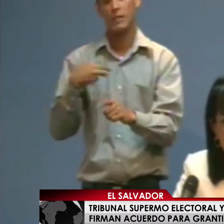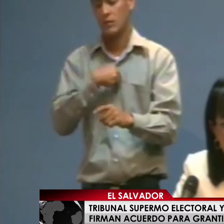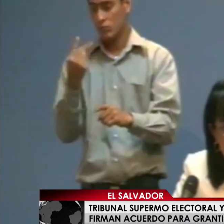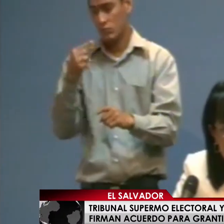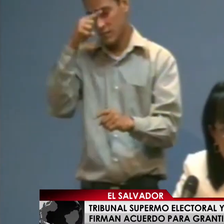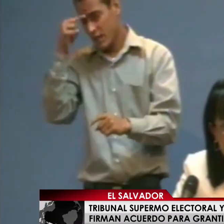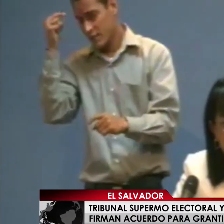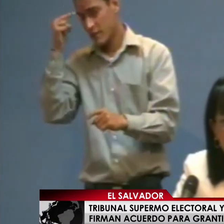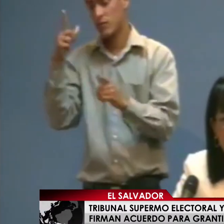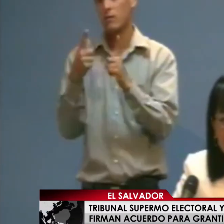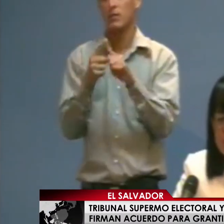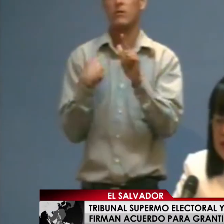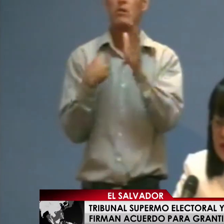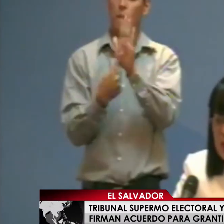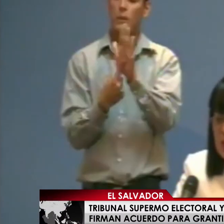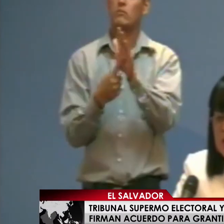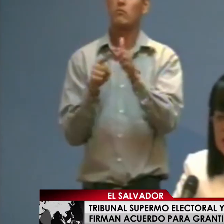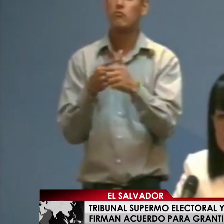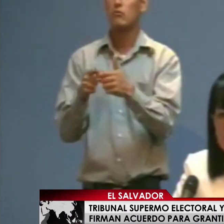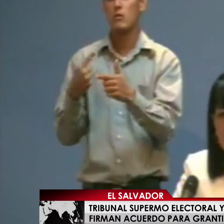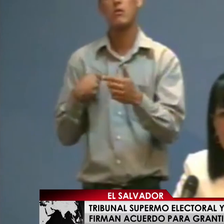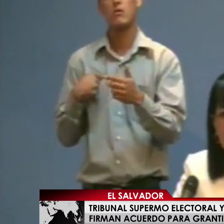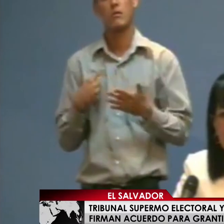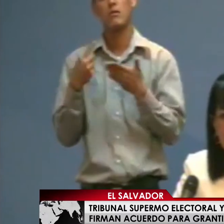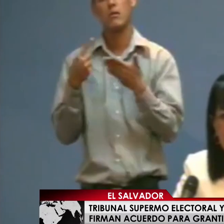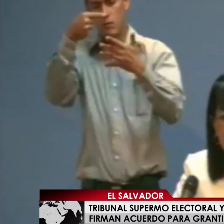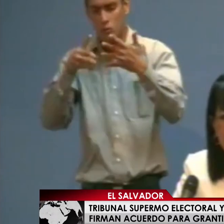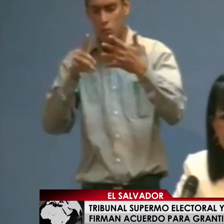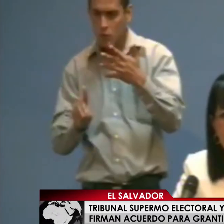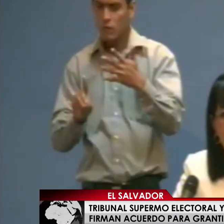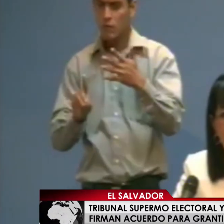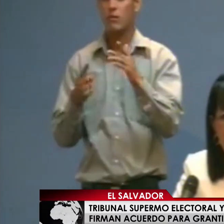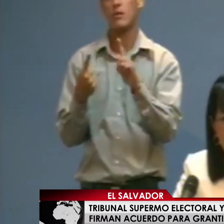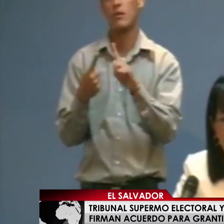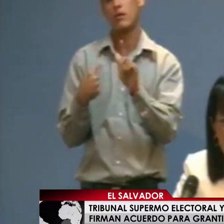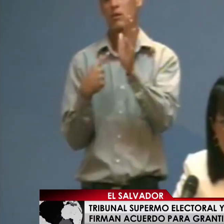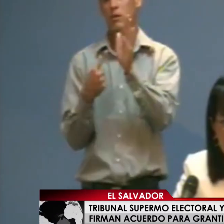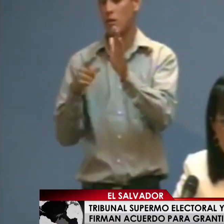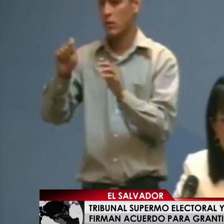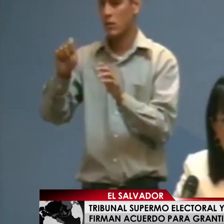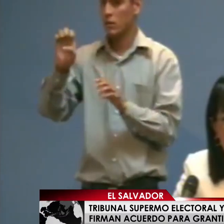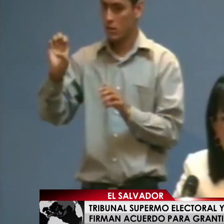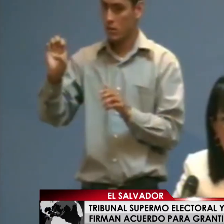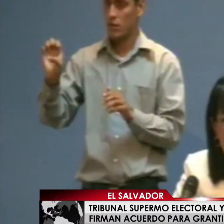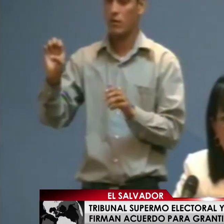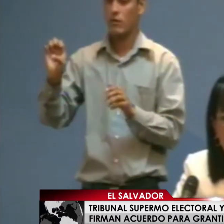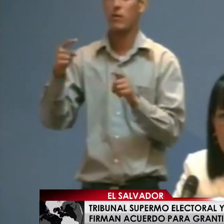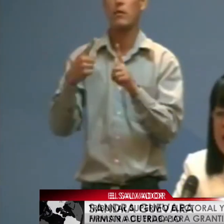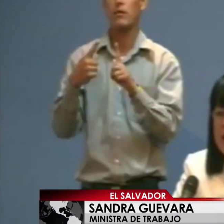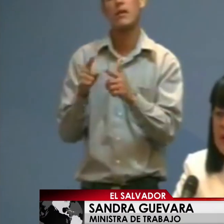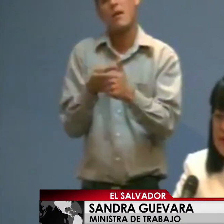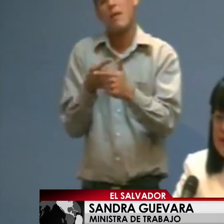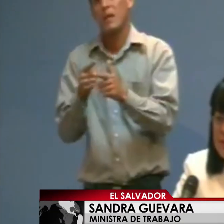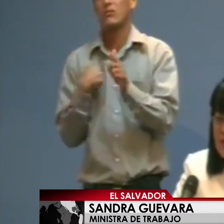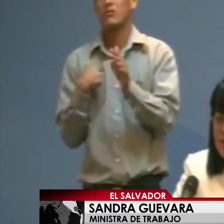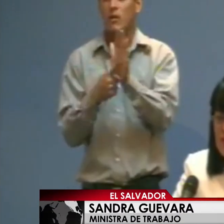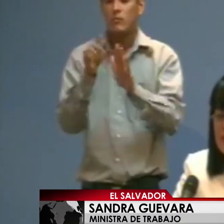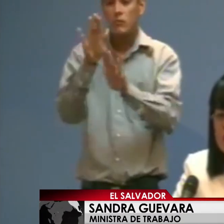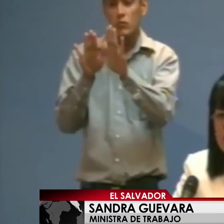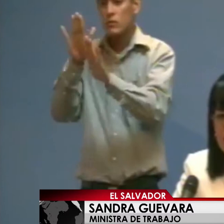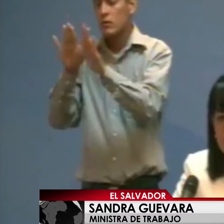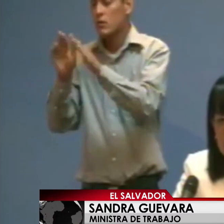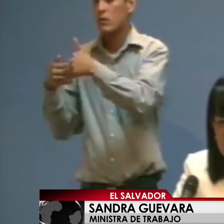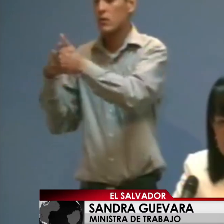Y por supuesto, por el mandato que tiene ahora el Tribunal Supremo Electoral respecto a la